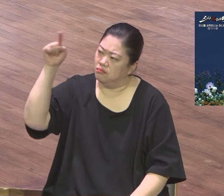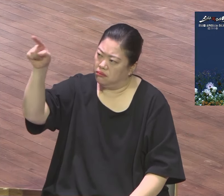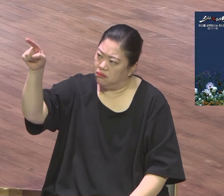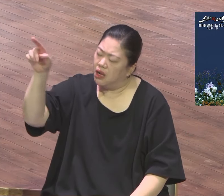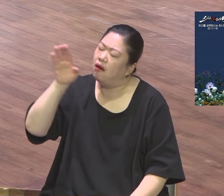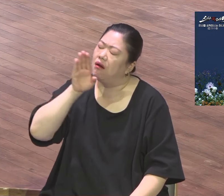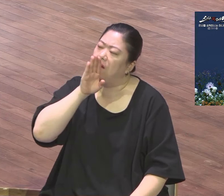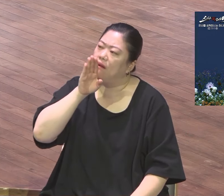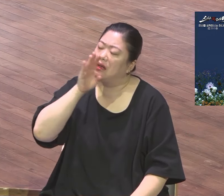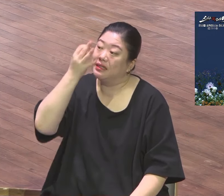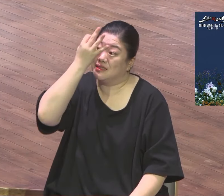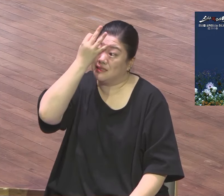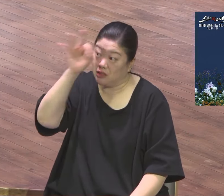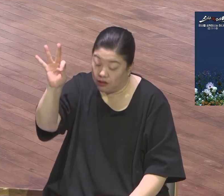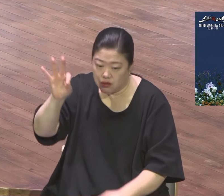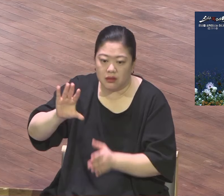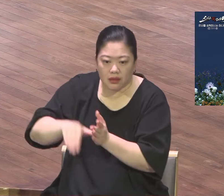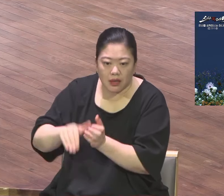인정해야 돼요.